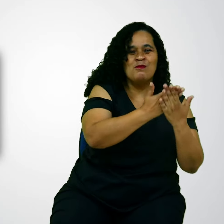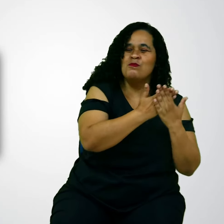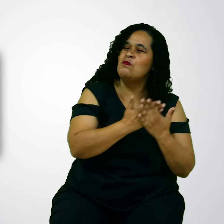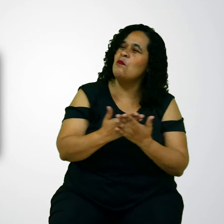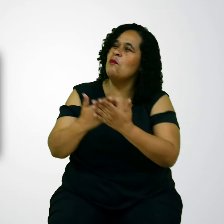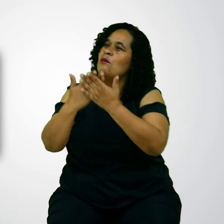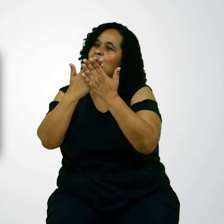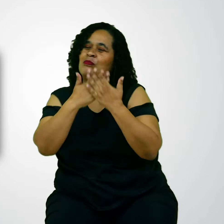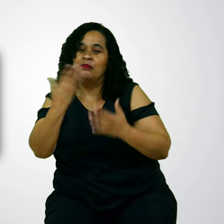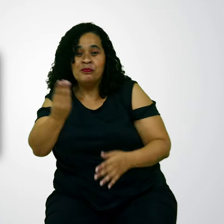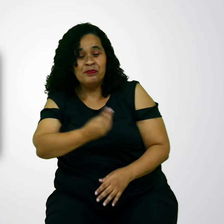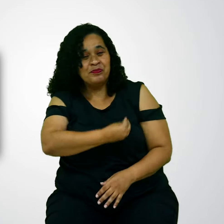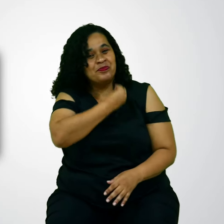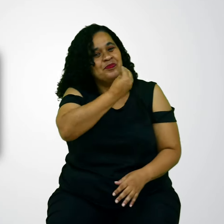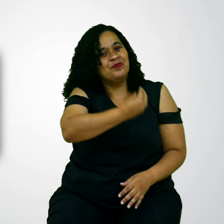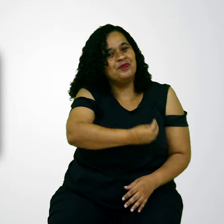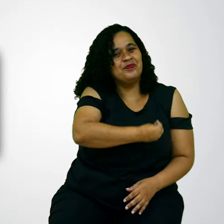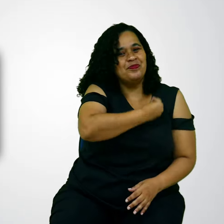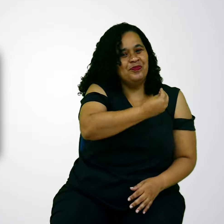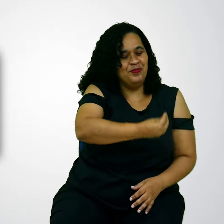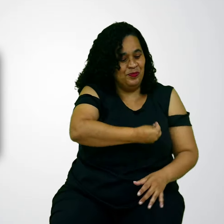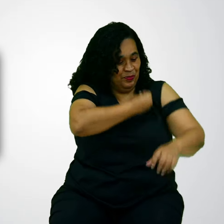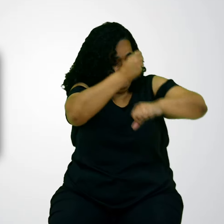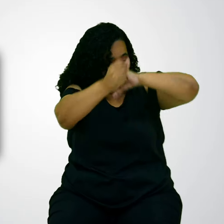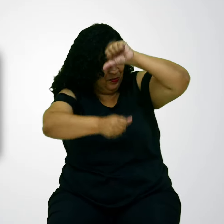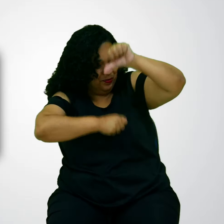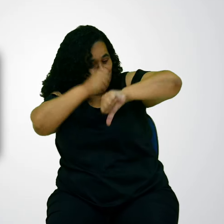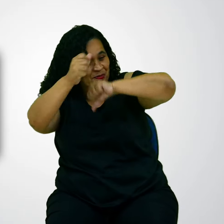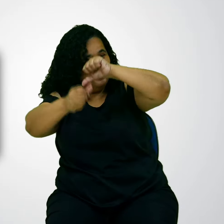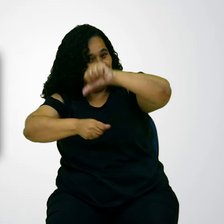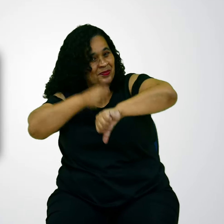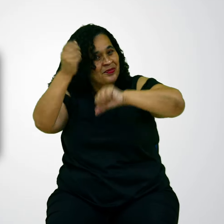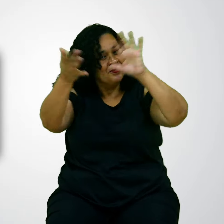que encontrei somente em Jesus